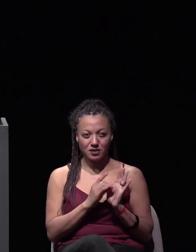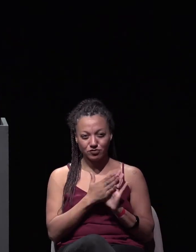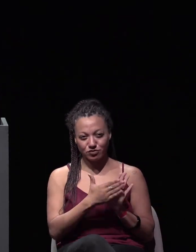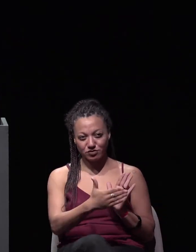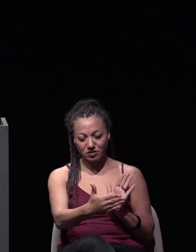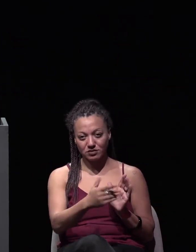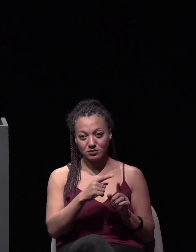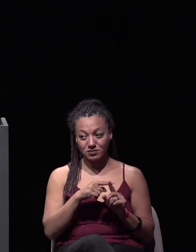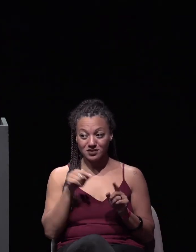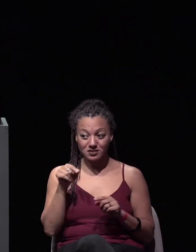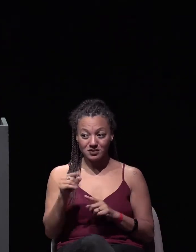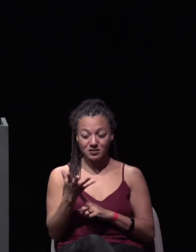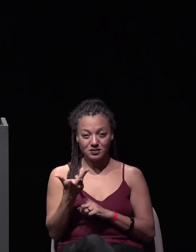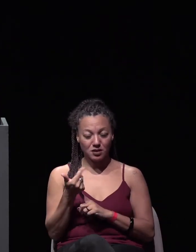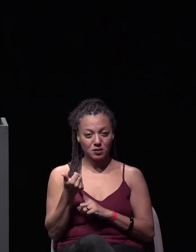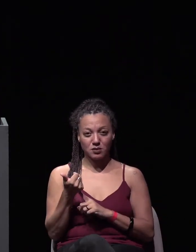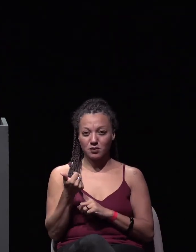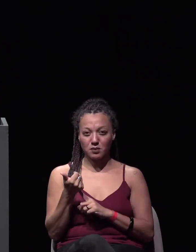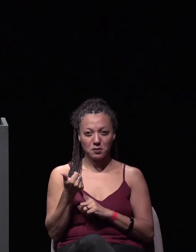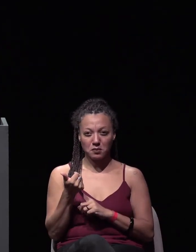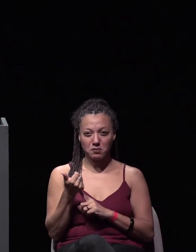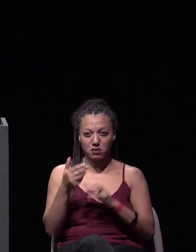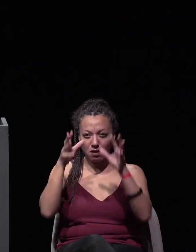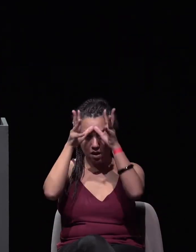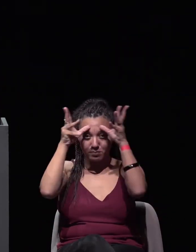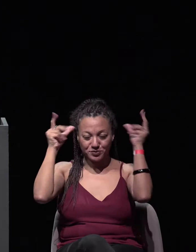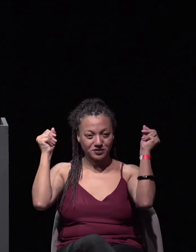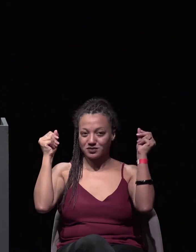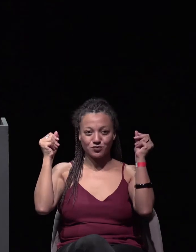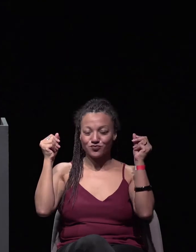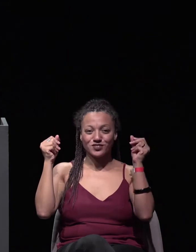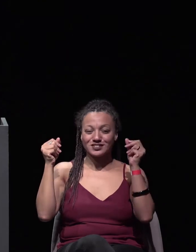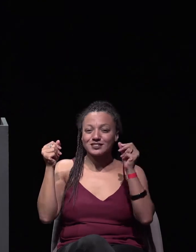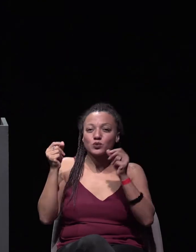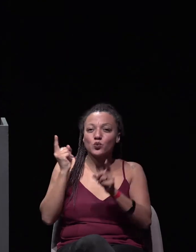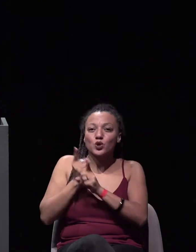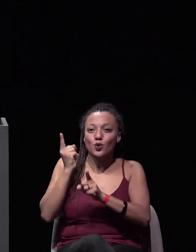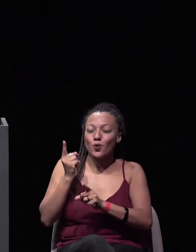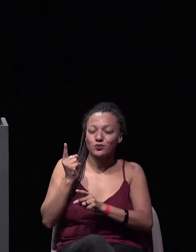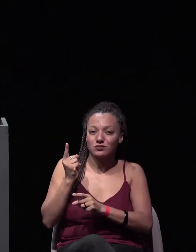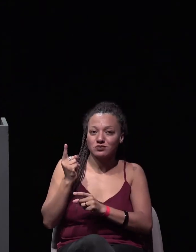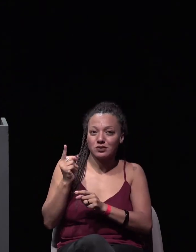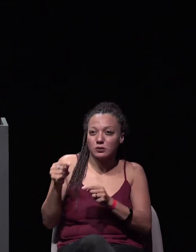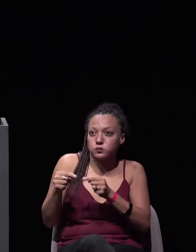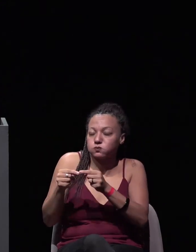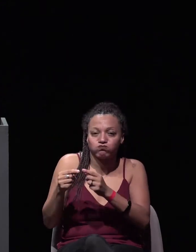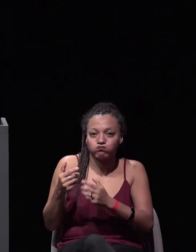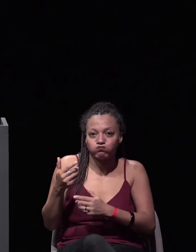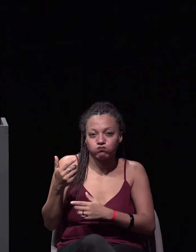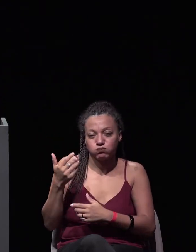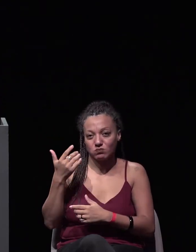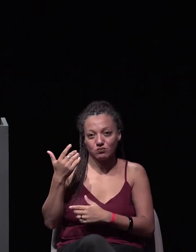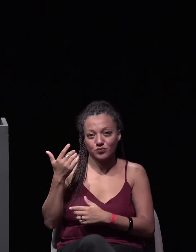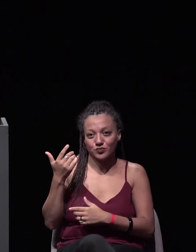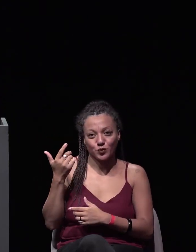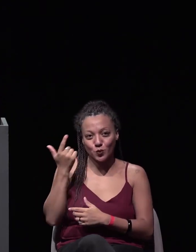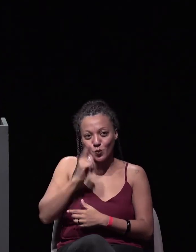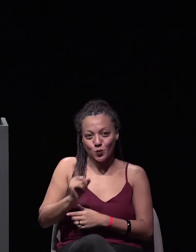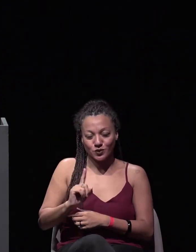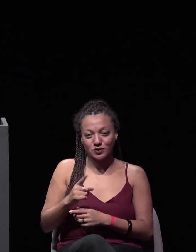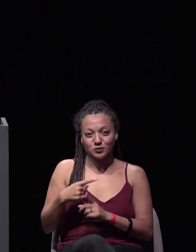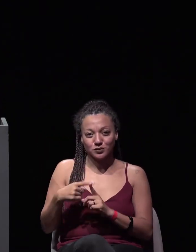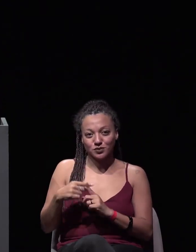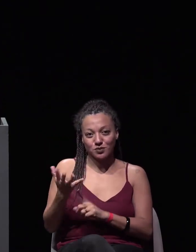obra cega, né, pela abstração, ela não nos encara de volta, né, nesse posicionamento que o artista escolhe para